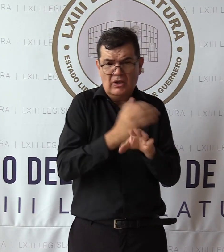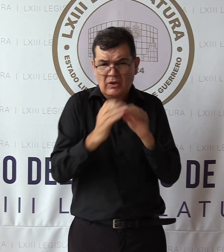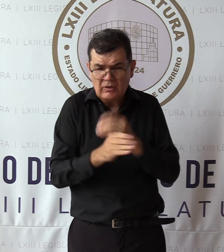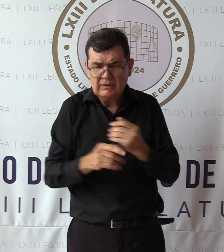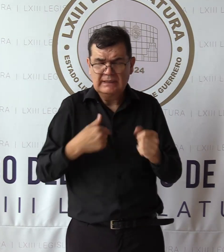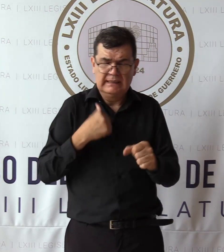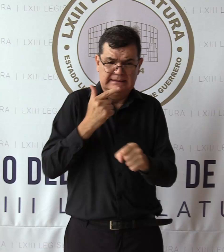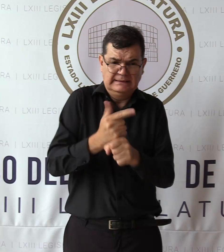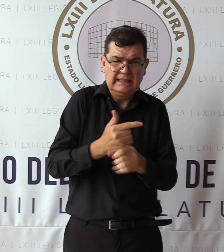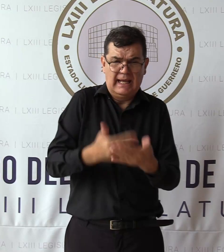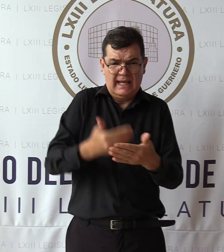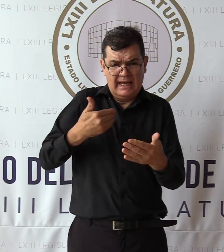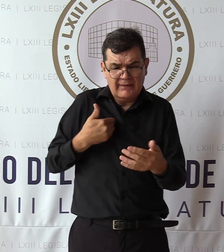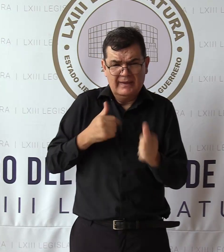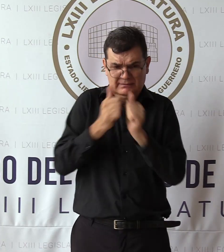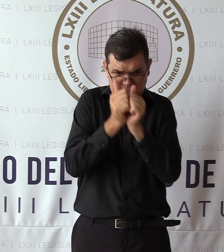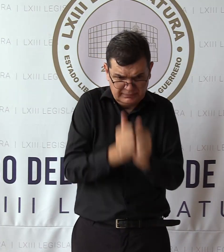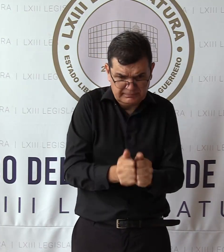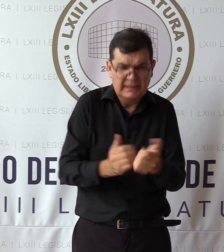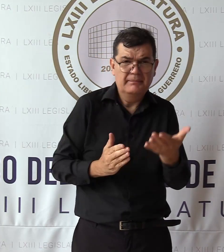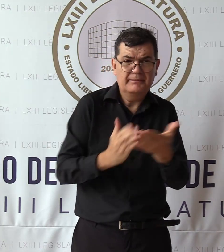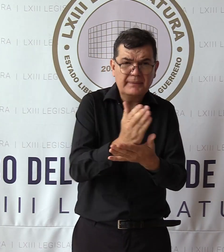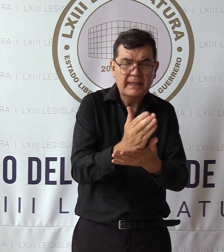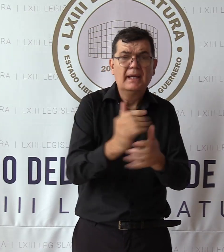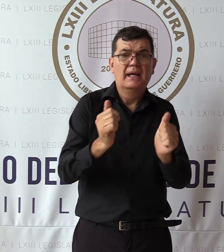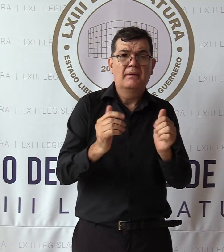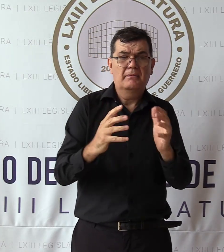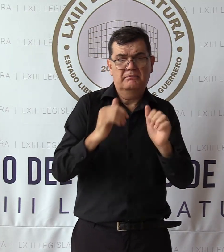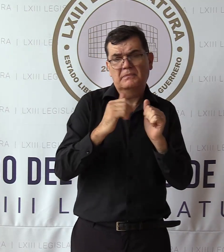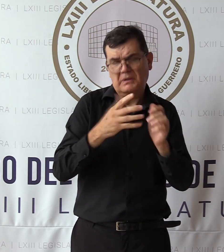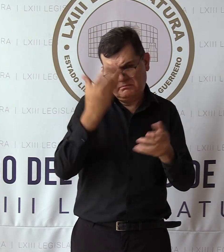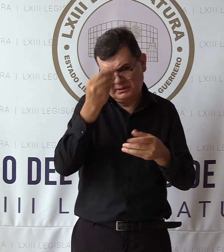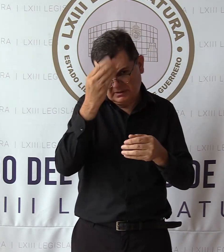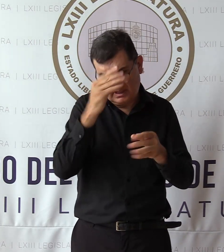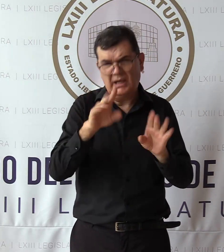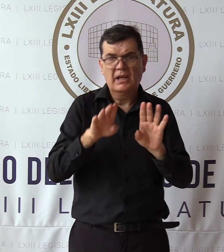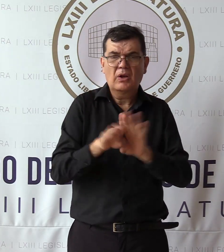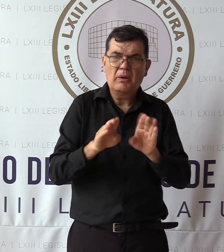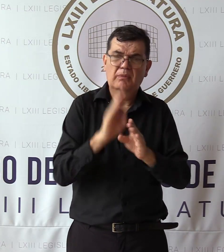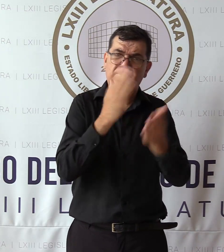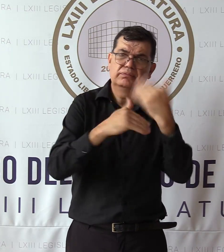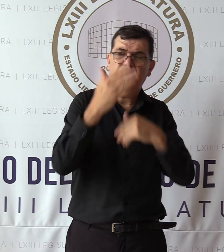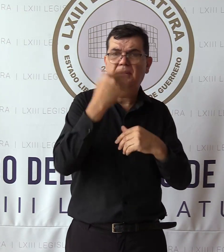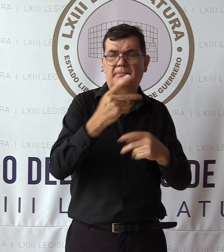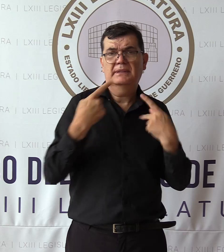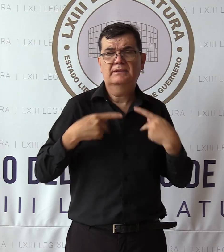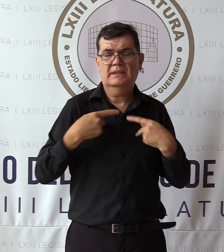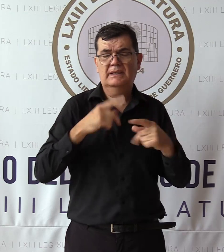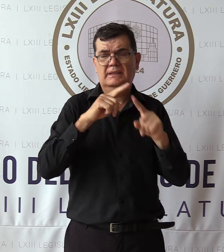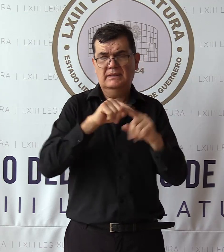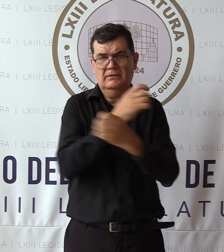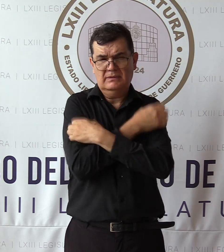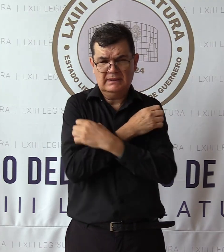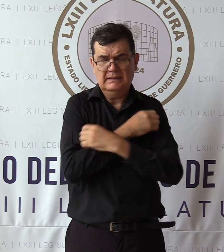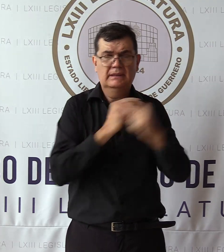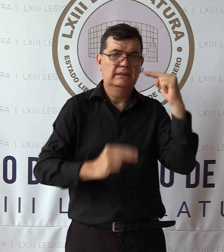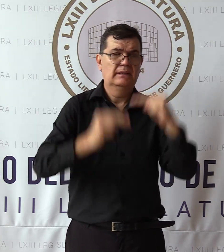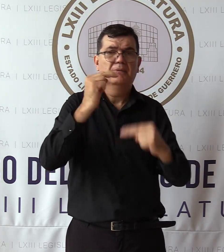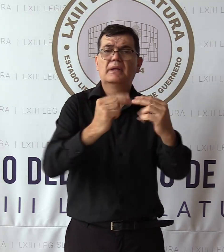acceso, permanencia, participación y aprendizaje de los educandos en los tipos y niveles educativos con